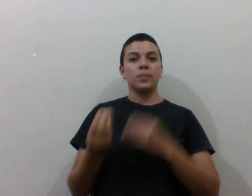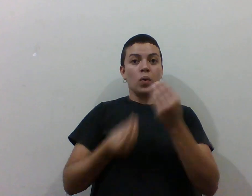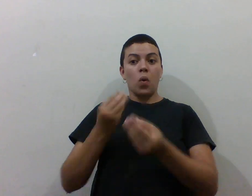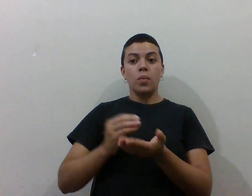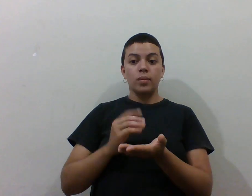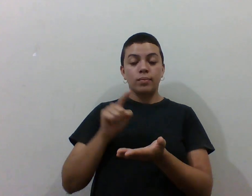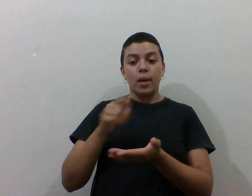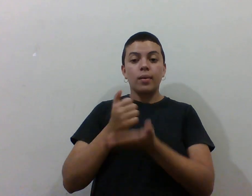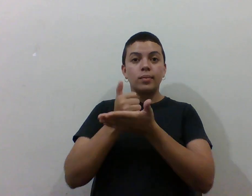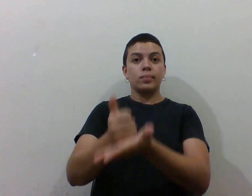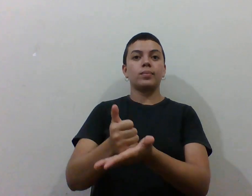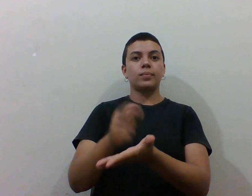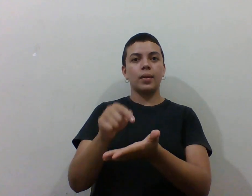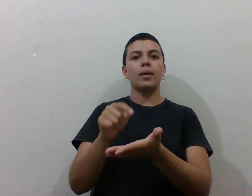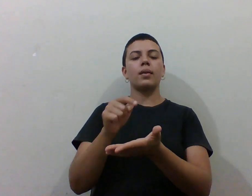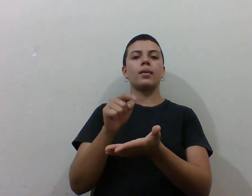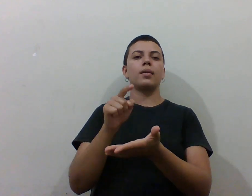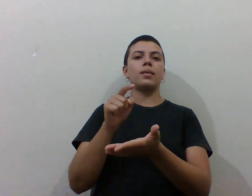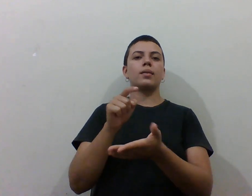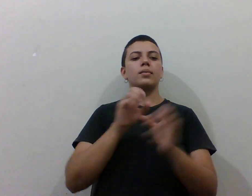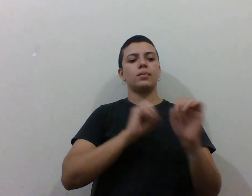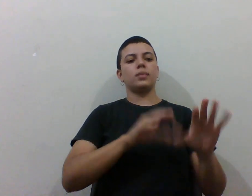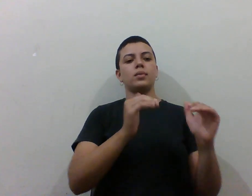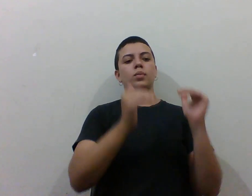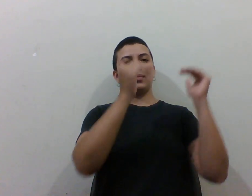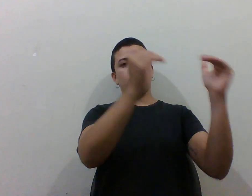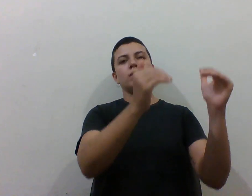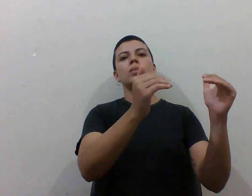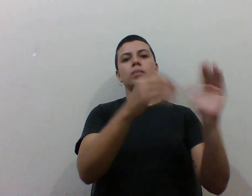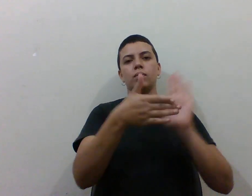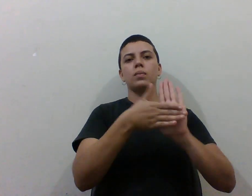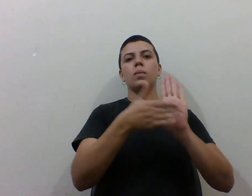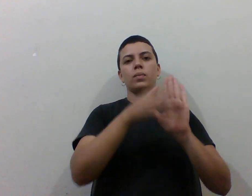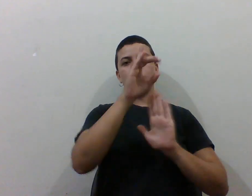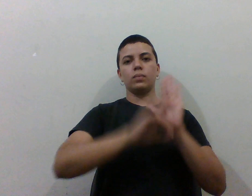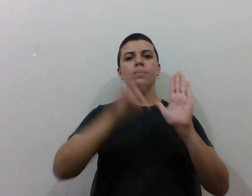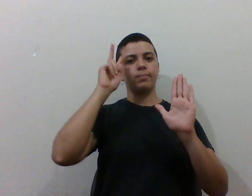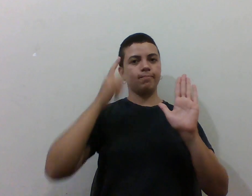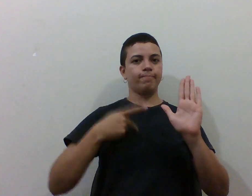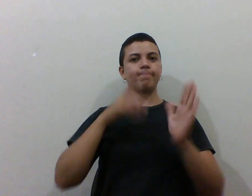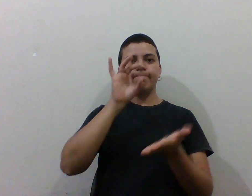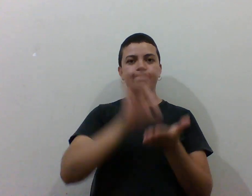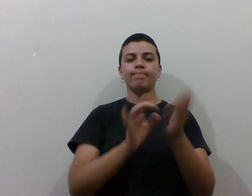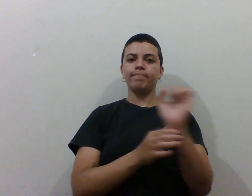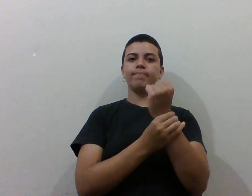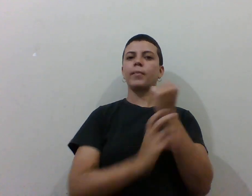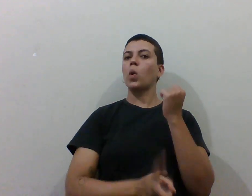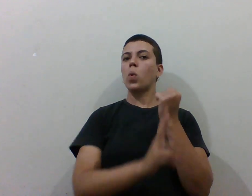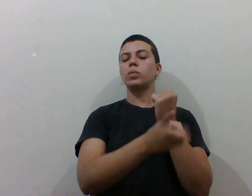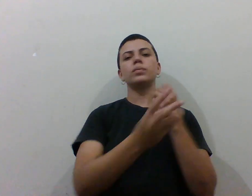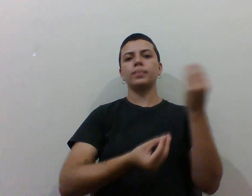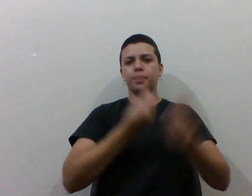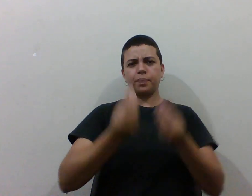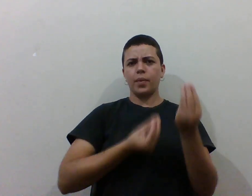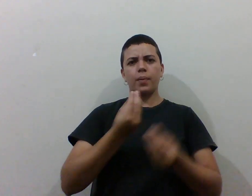trabalhar isso no ensino superior de forma transversal e otimizada e efetiva como é a gente pode fazer com que ele consiga ter essa sacada